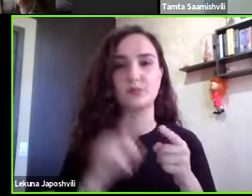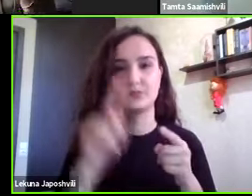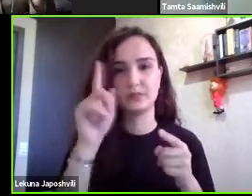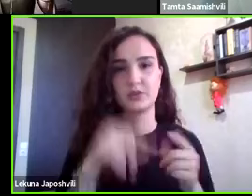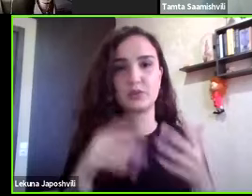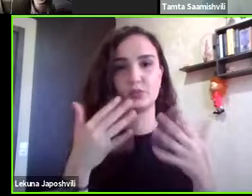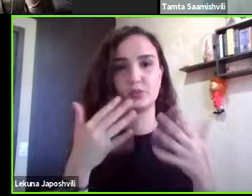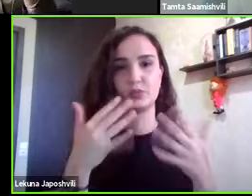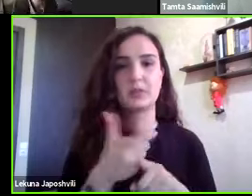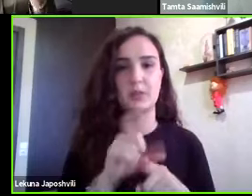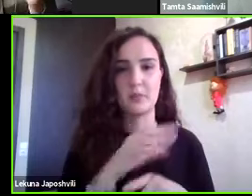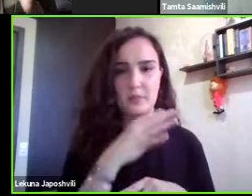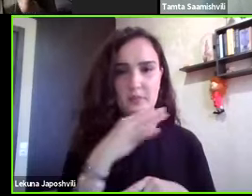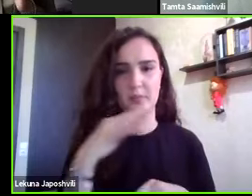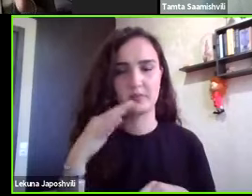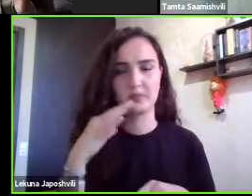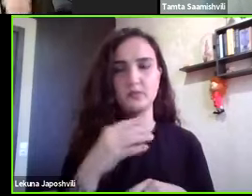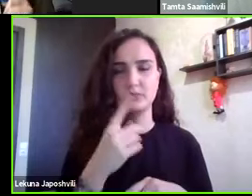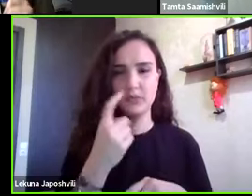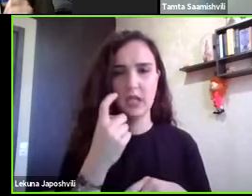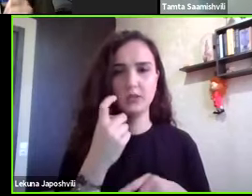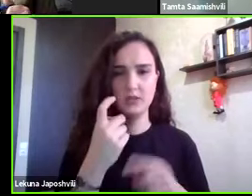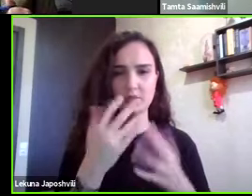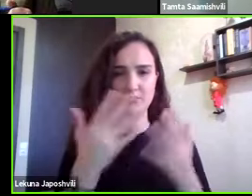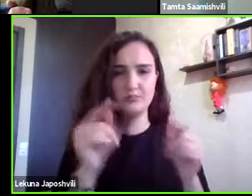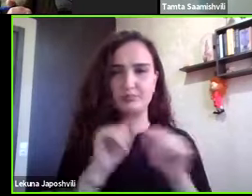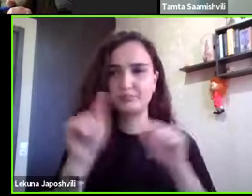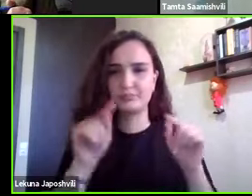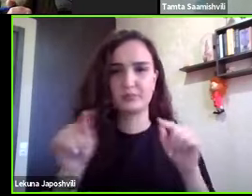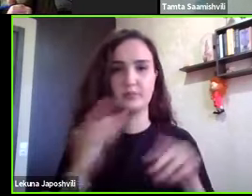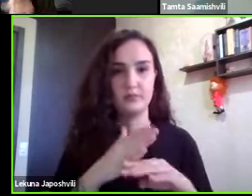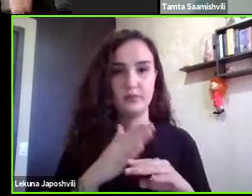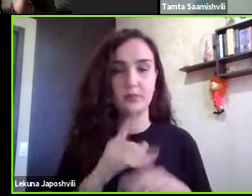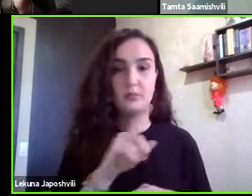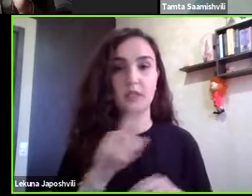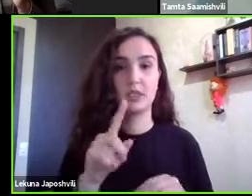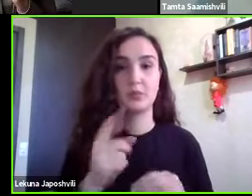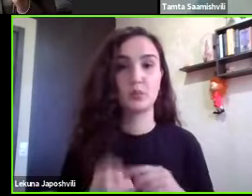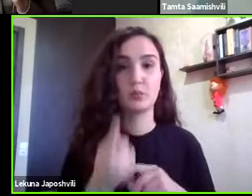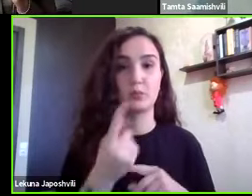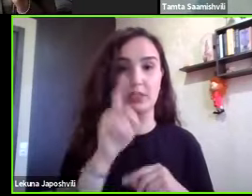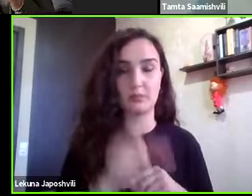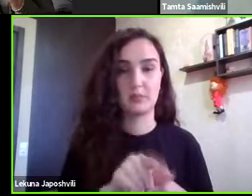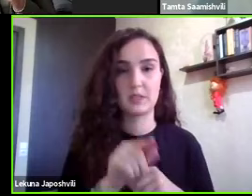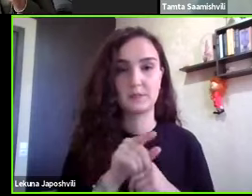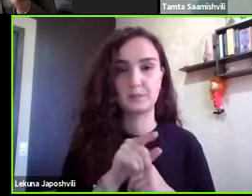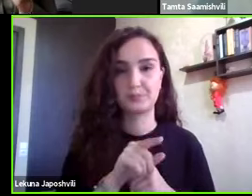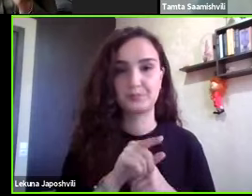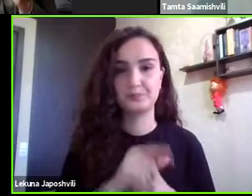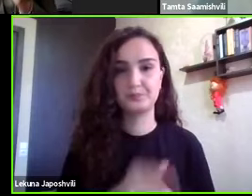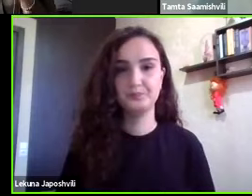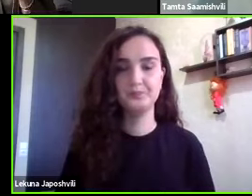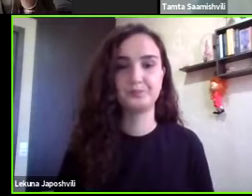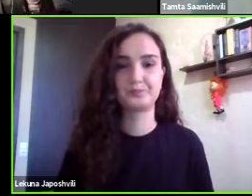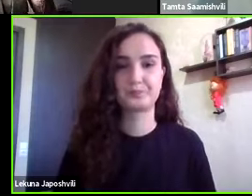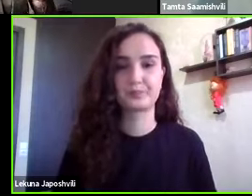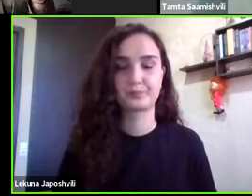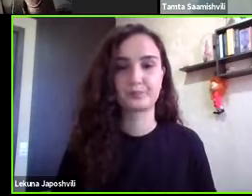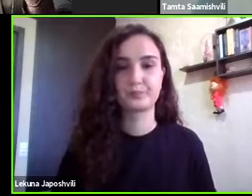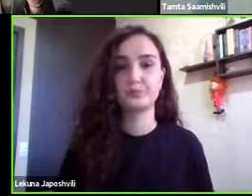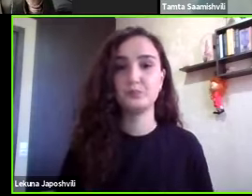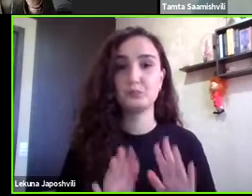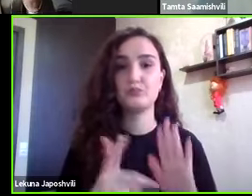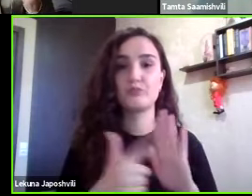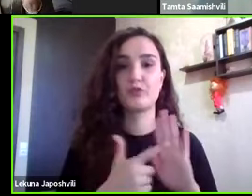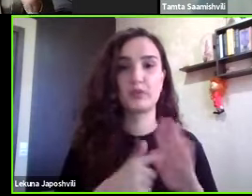უკვე, რომ ძალიან ბევრი ასეულობით კორონავირუსია. მაგრამ თურმე ადამიანს ხდება მხოლოდ